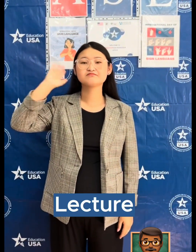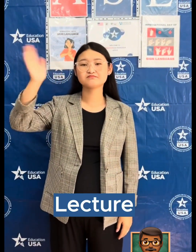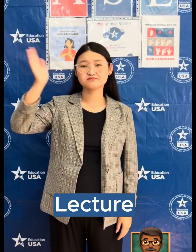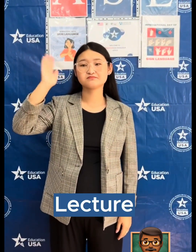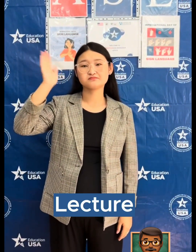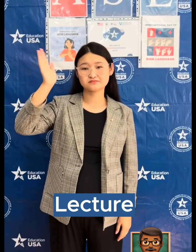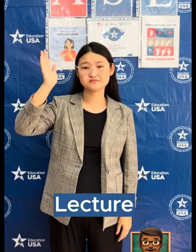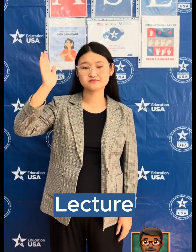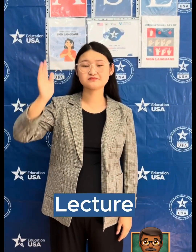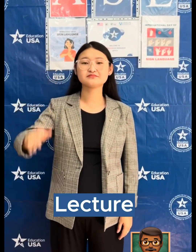Лекц.